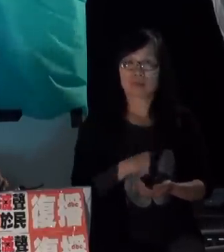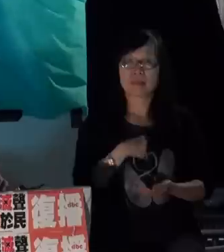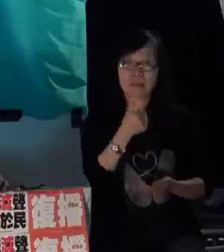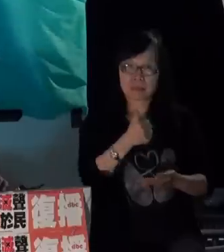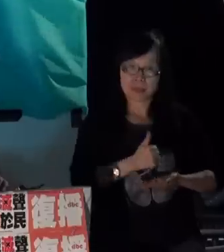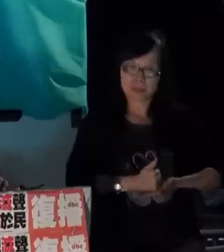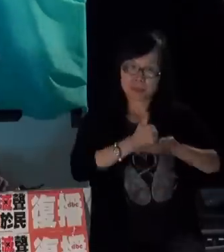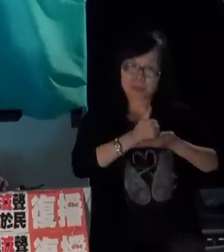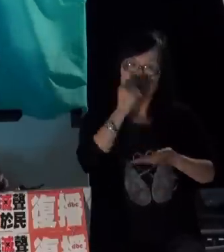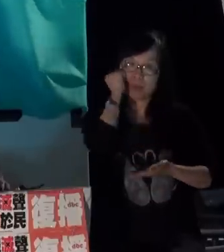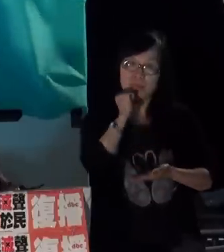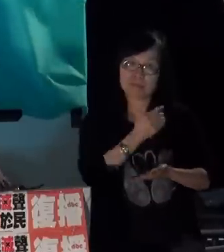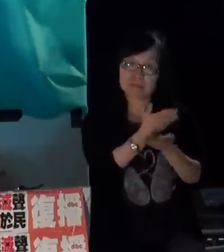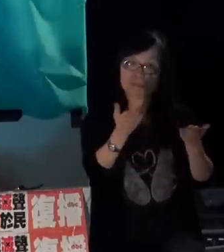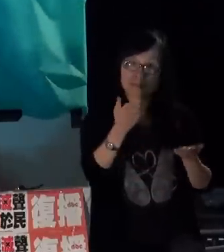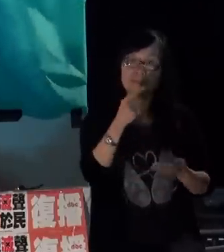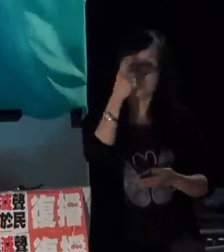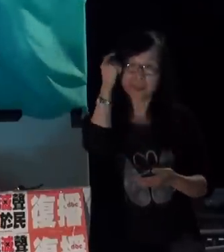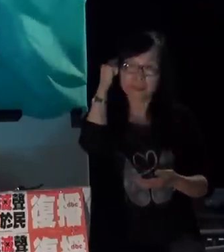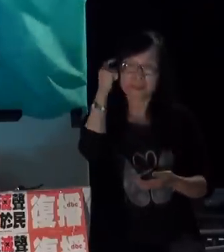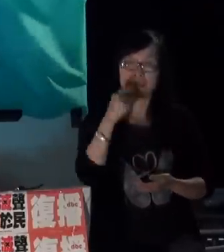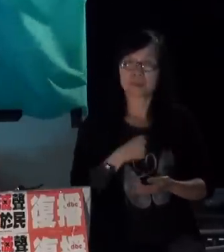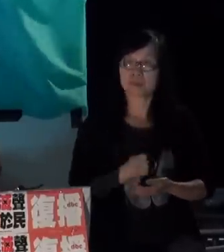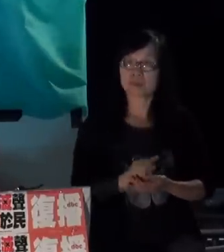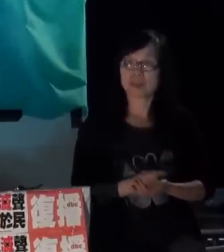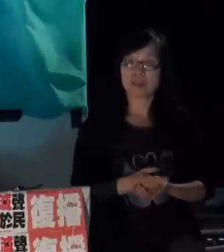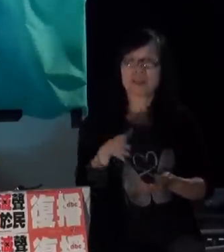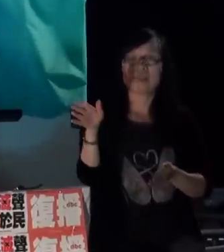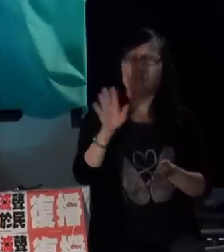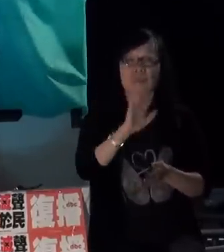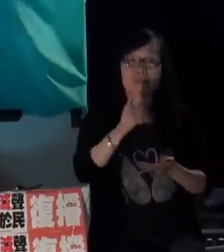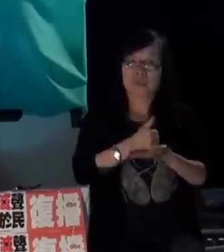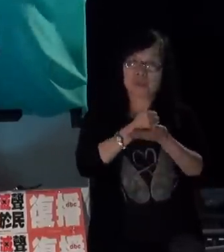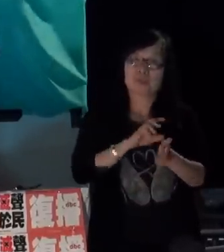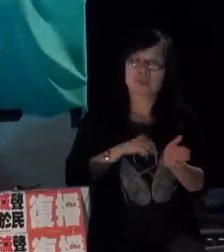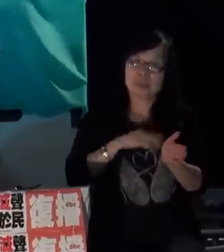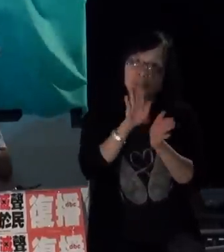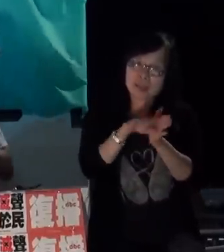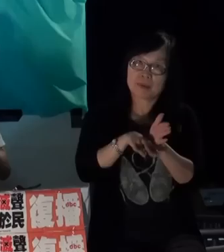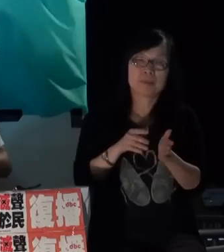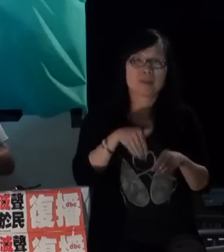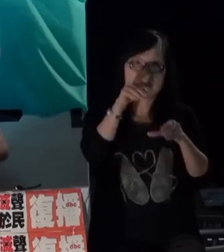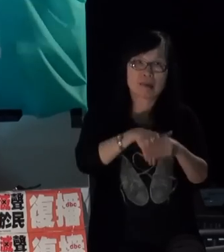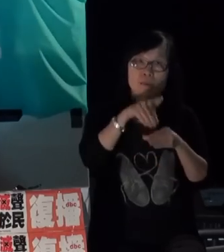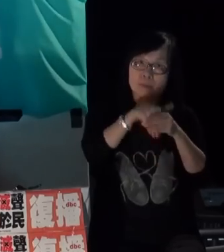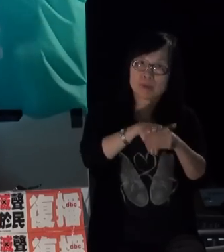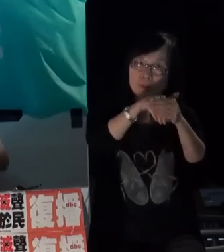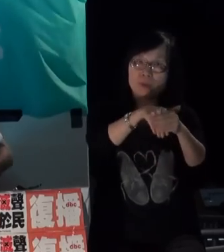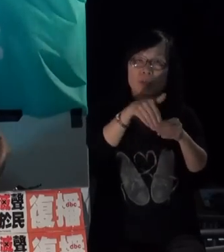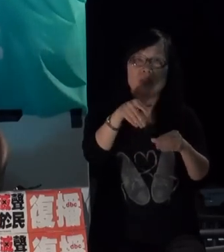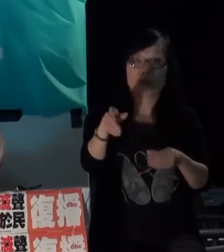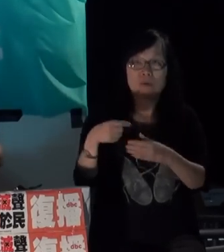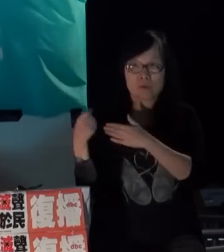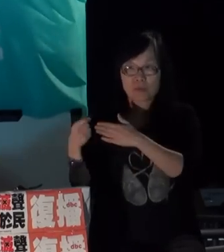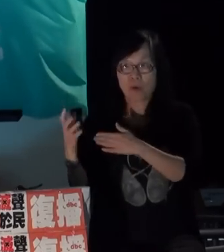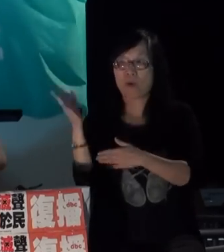重老人家呢？心知肚明啦。 唔係尊唔尊重，是欺騙啊！因為他選舉嗰陣時講到大仁大義，話人哋隔離